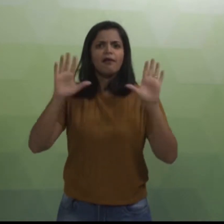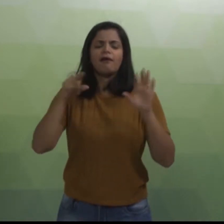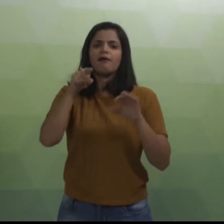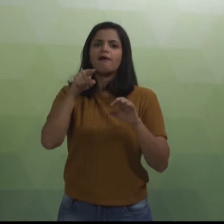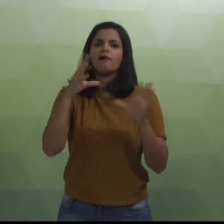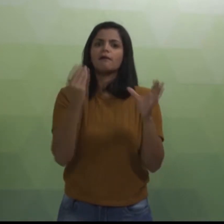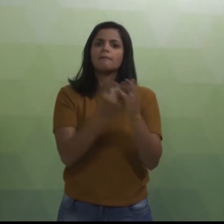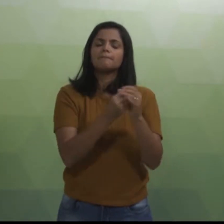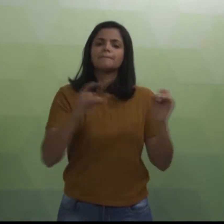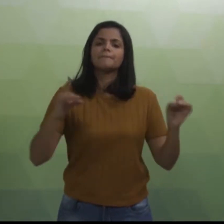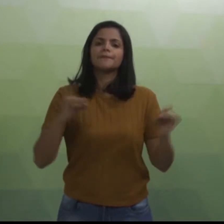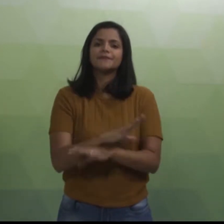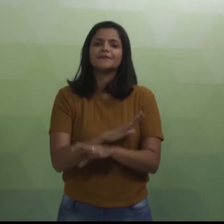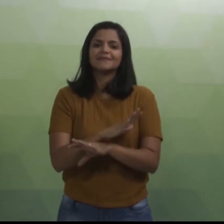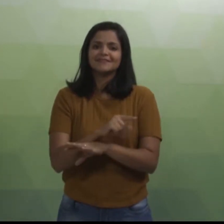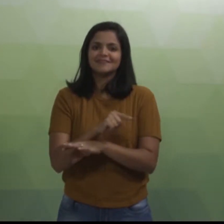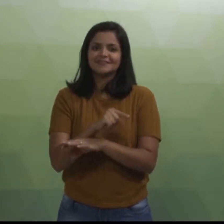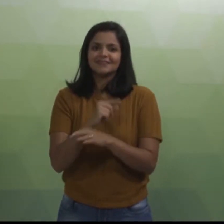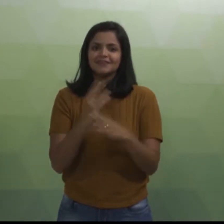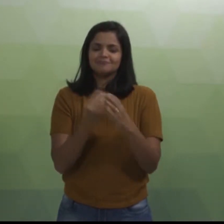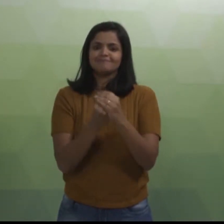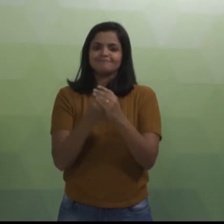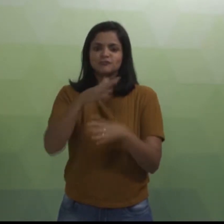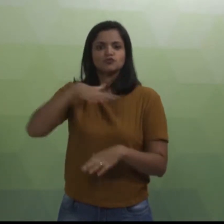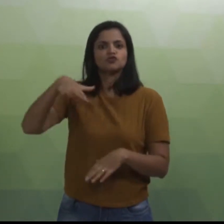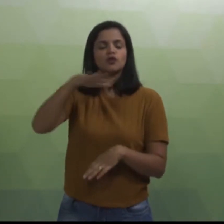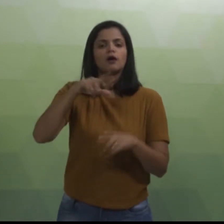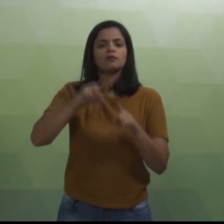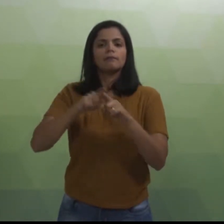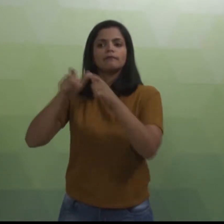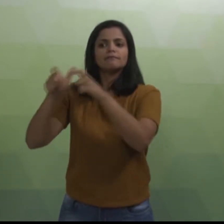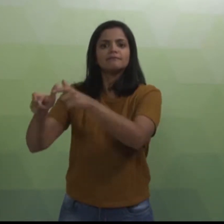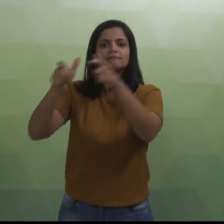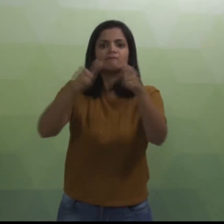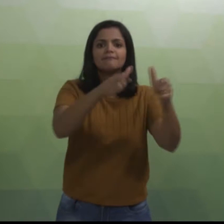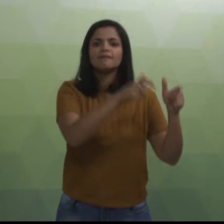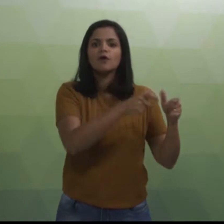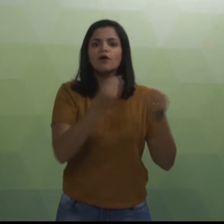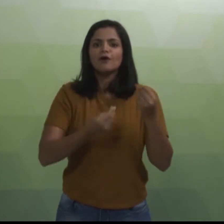temos o espaço do cartório. Eu consigo colocar isso nesse espaço. Isso é incorporação.